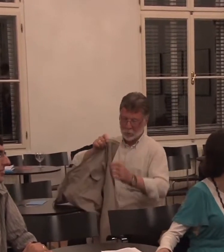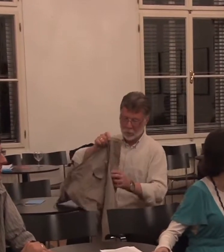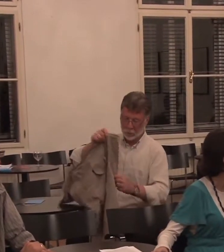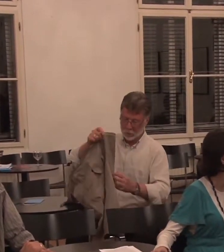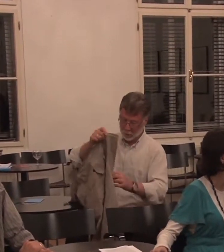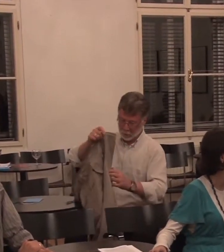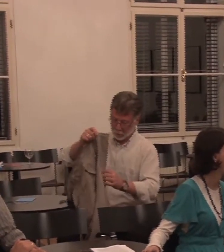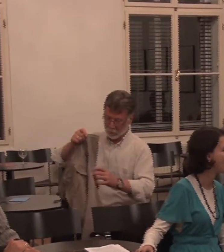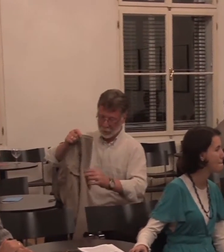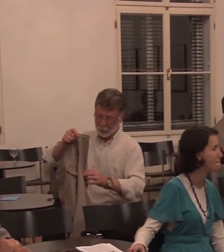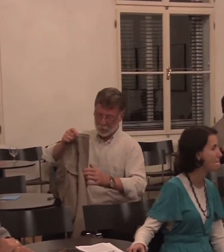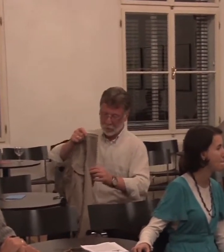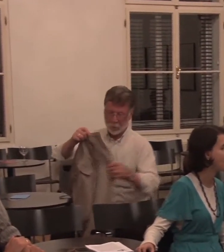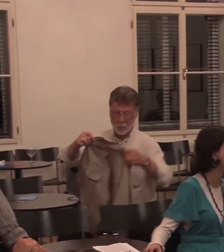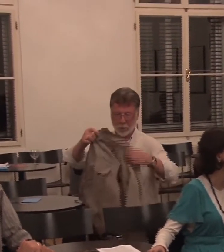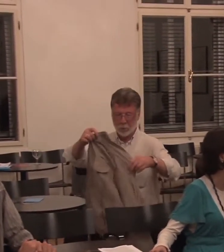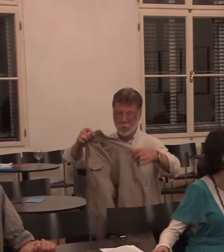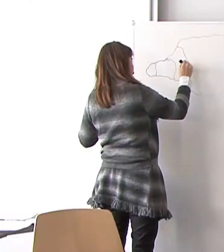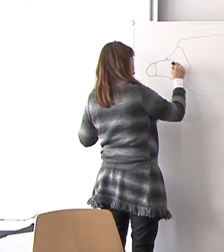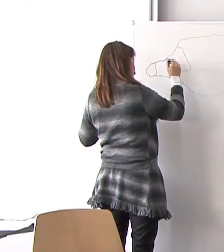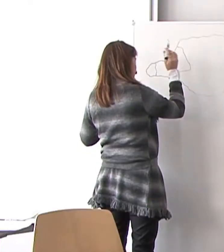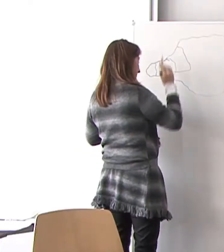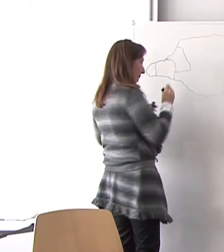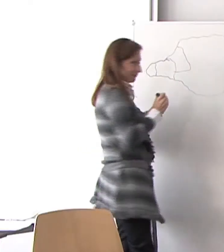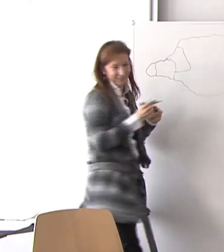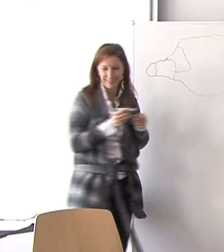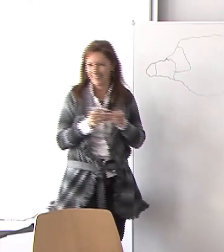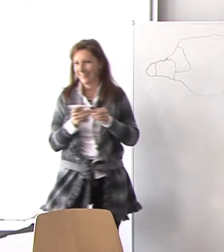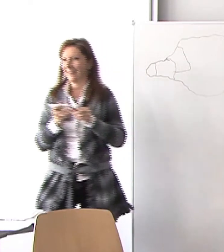jeweilige Landessprache, wie bei uns zum Beispiel Deutsch, eine Fremdsprache.